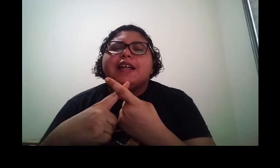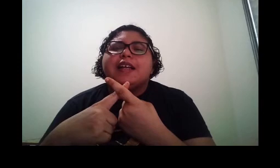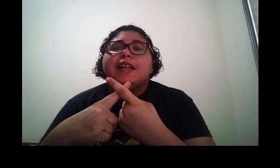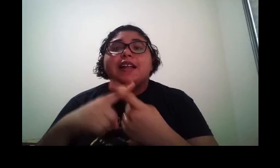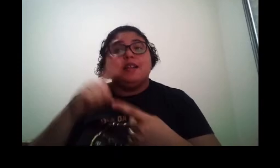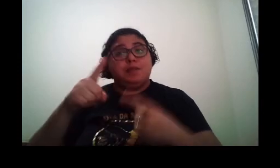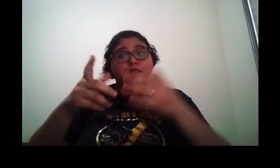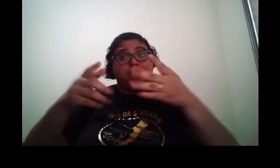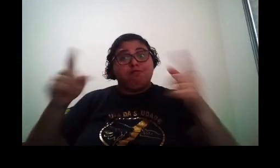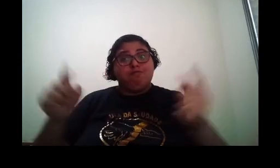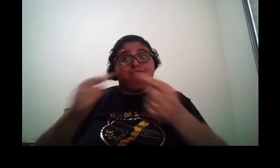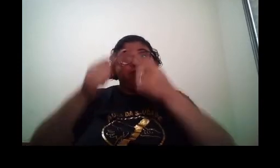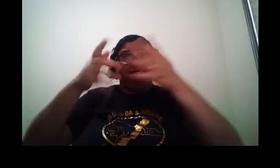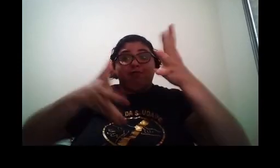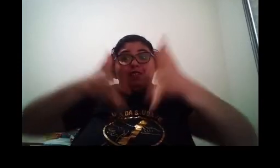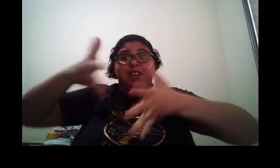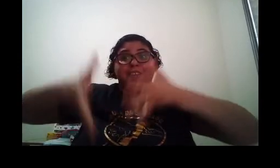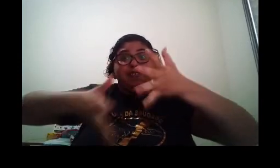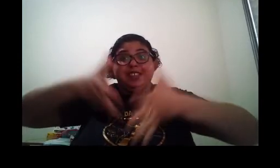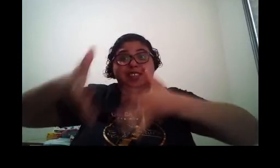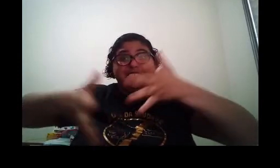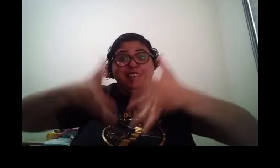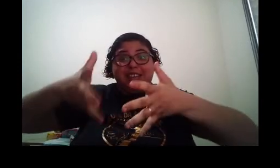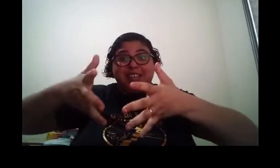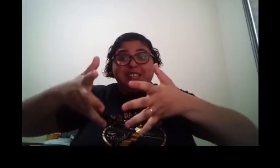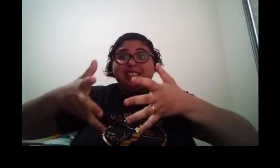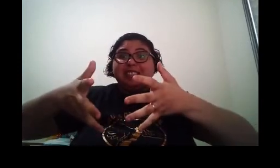língua de sinais, né? Então, para o ouvinte ele perde o